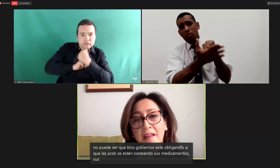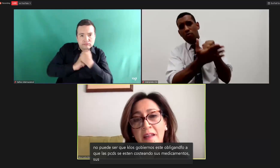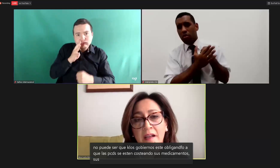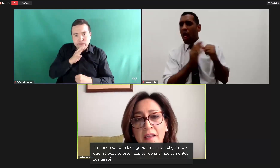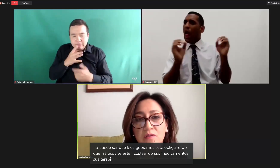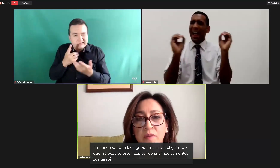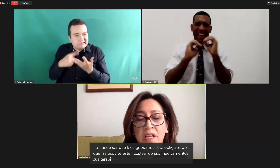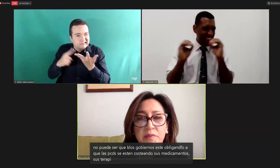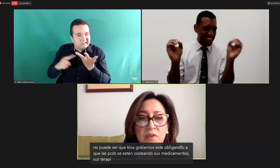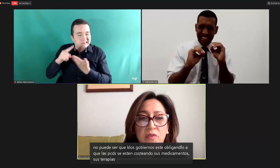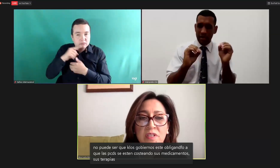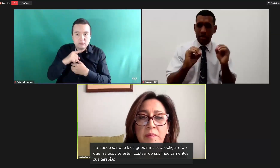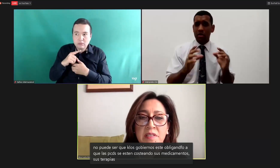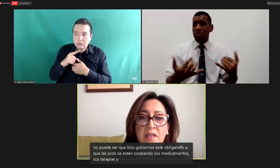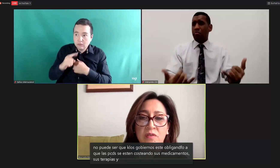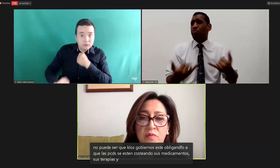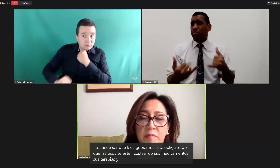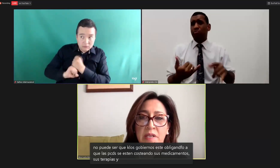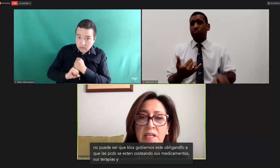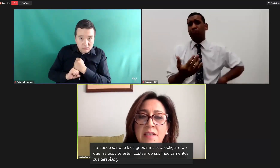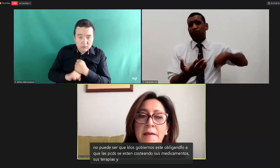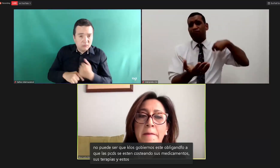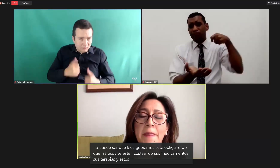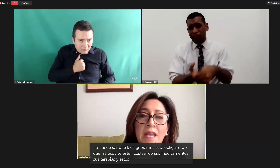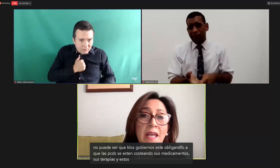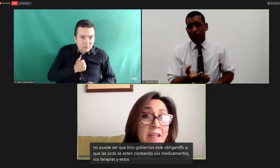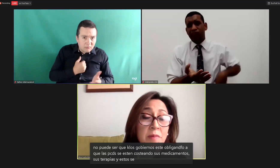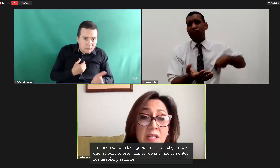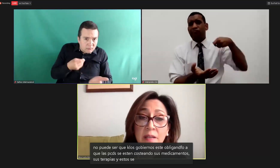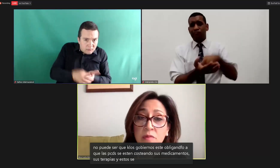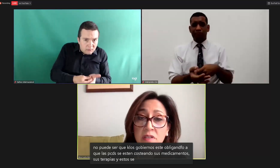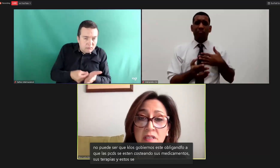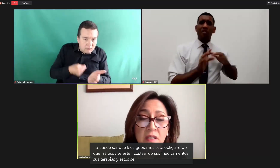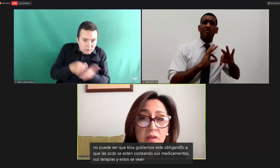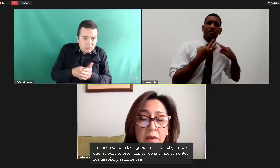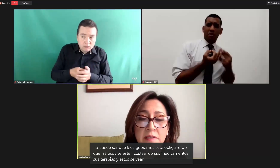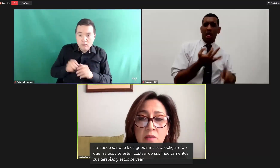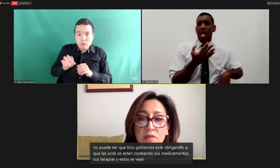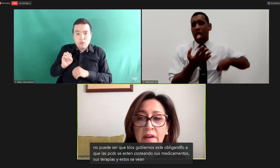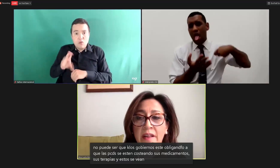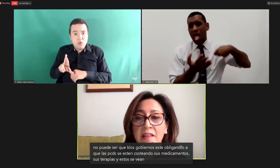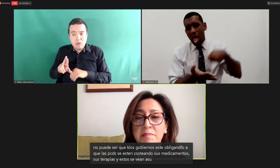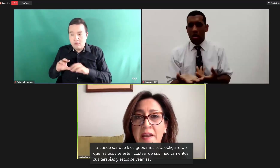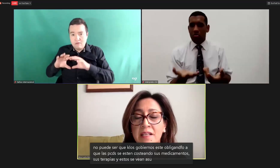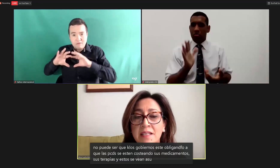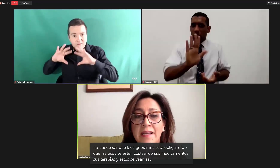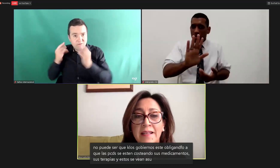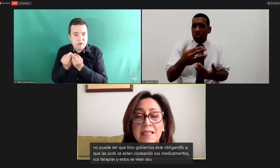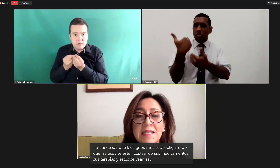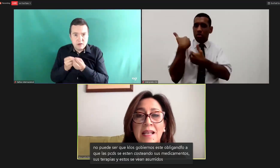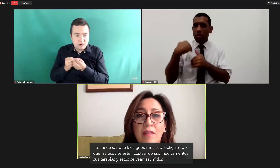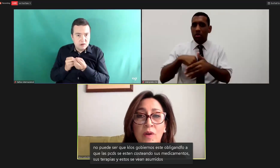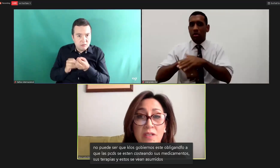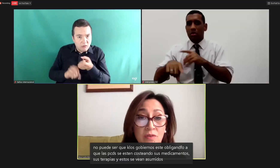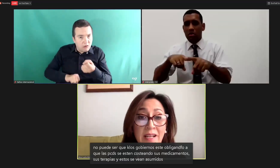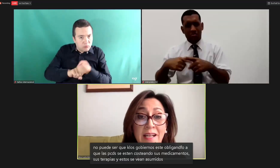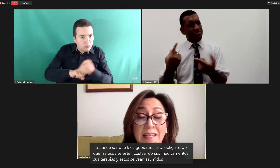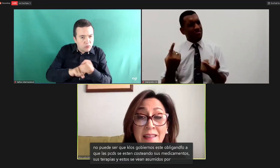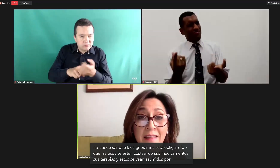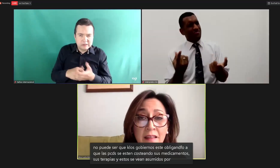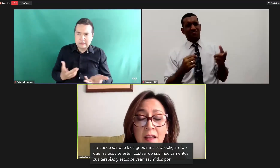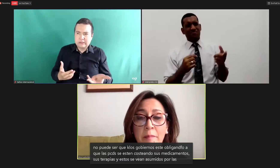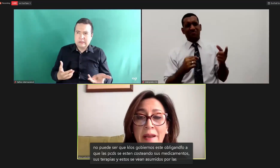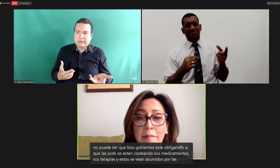costos tengan que asumir las personas con discapacidad y sus familias. También estamos incidiendo a través de nuestras redes para que se garantice la educación